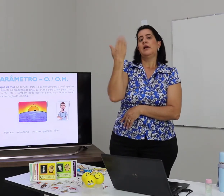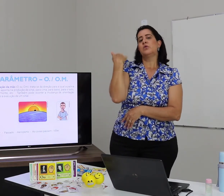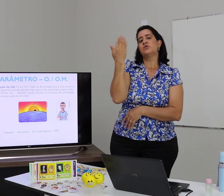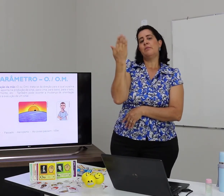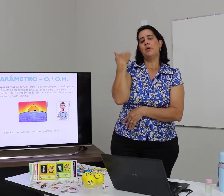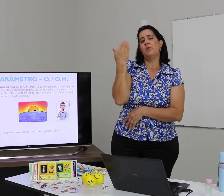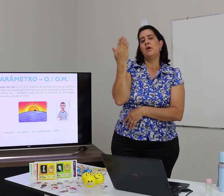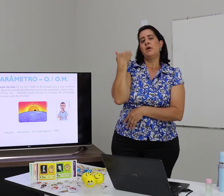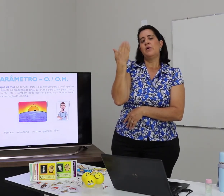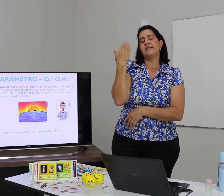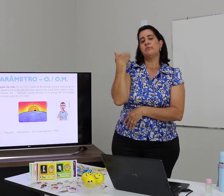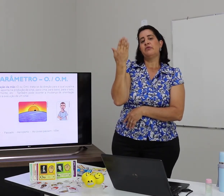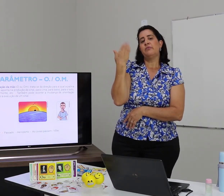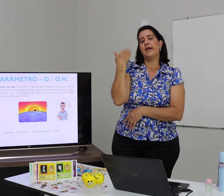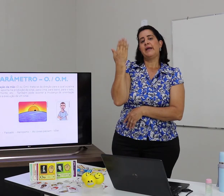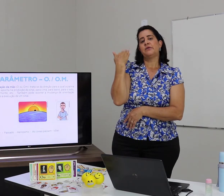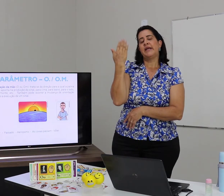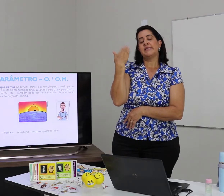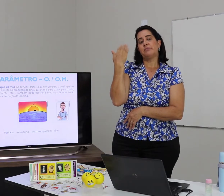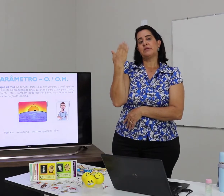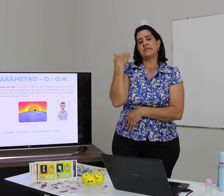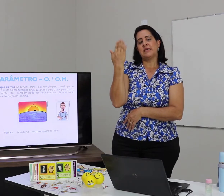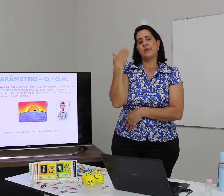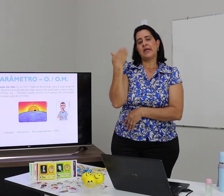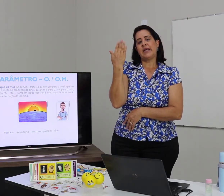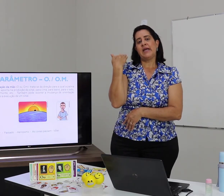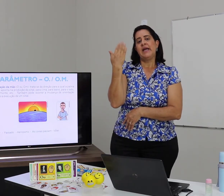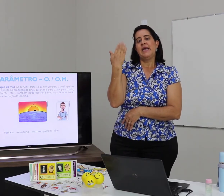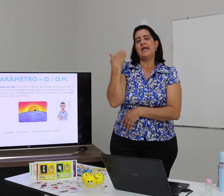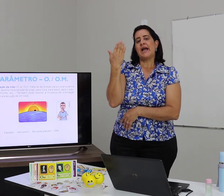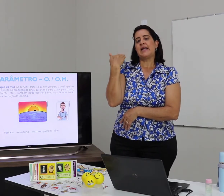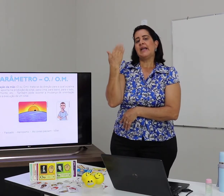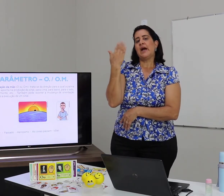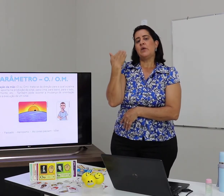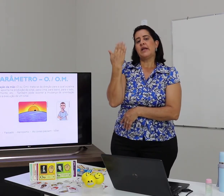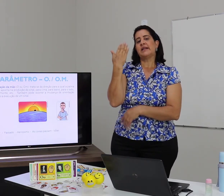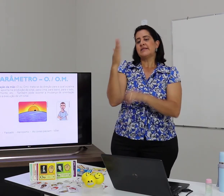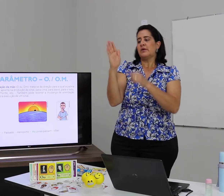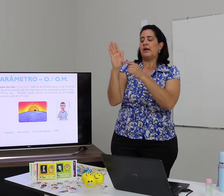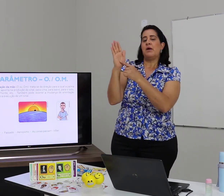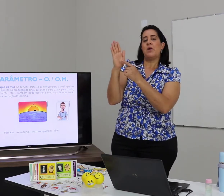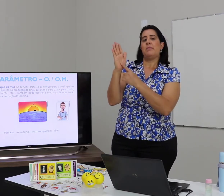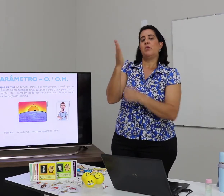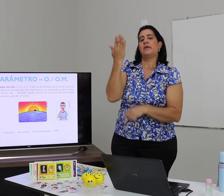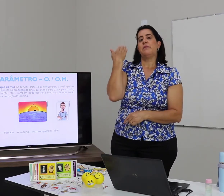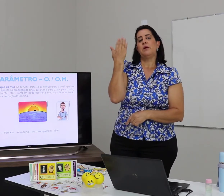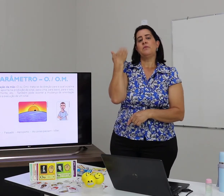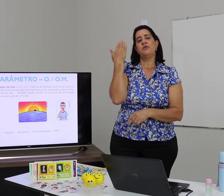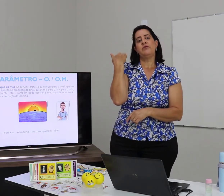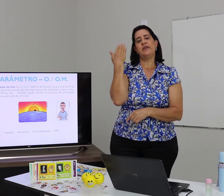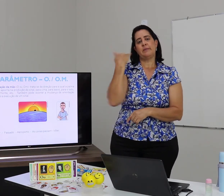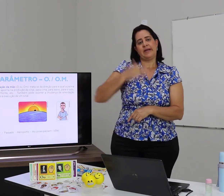uso a mão com esse movimento, nessa posição aqui, e aqui a orientação da mão, a palma da mão, fica para